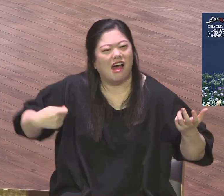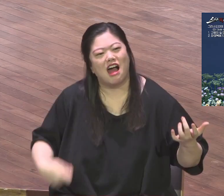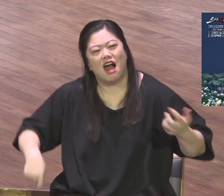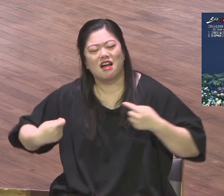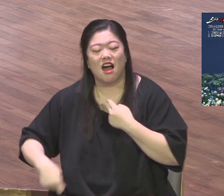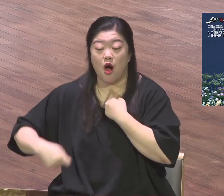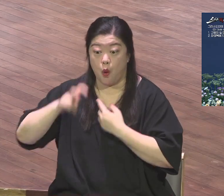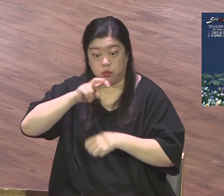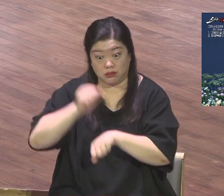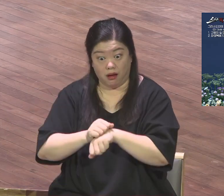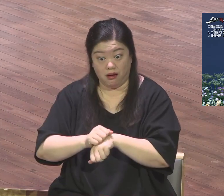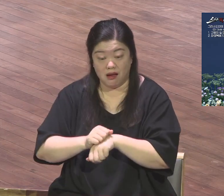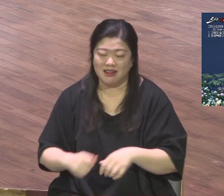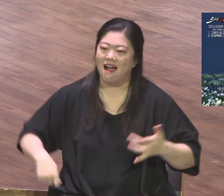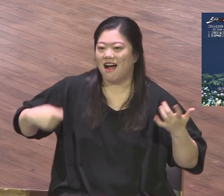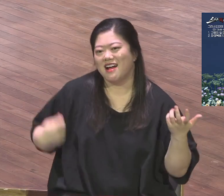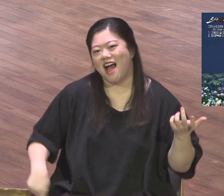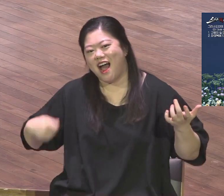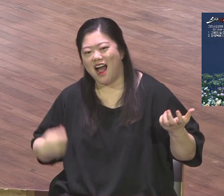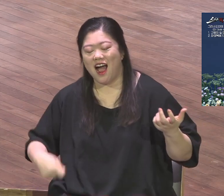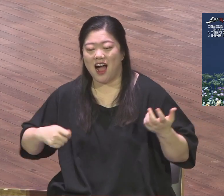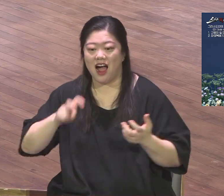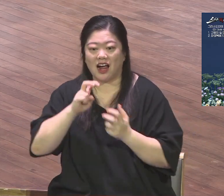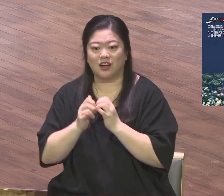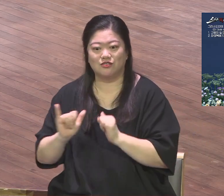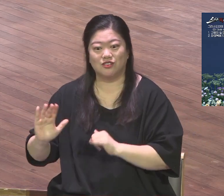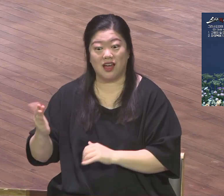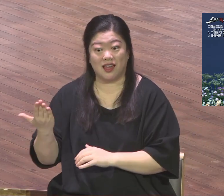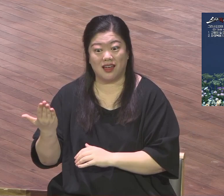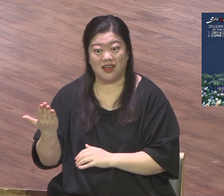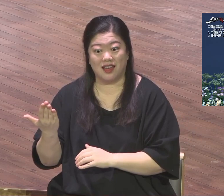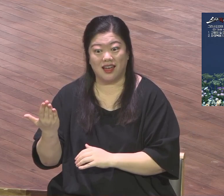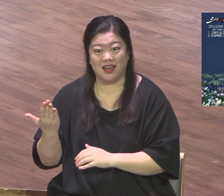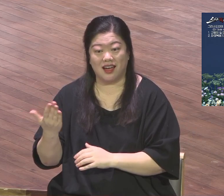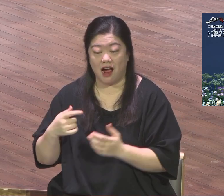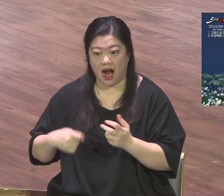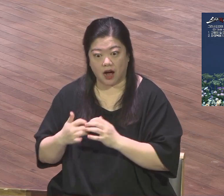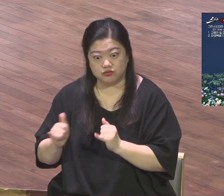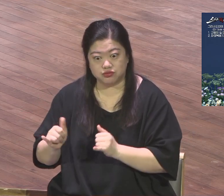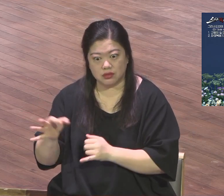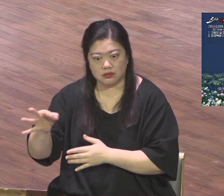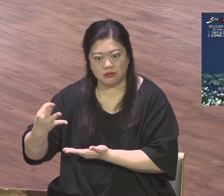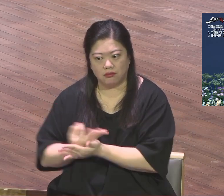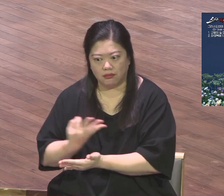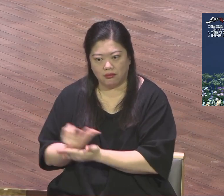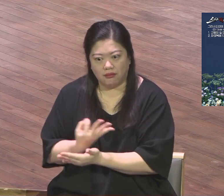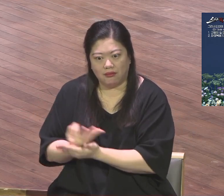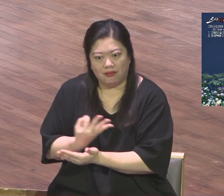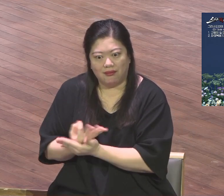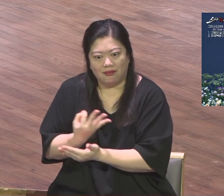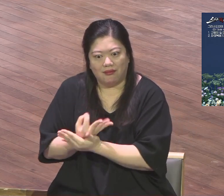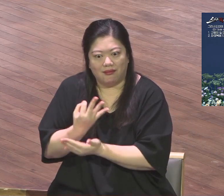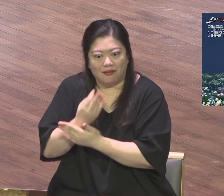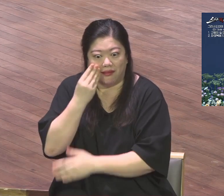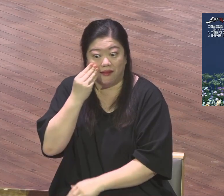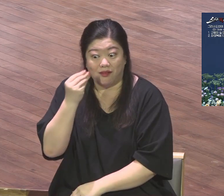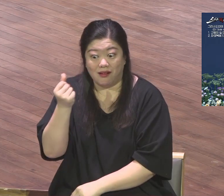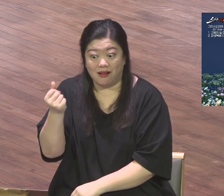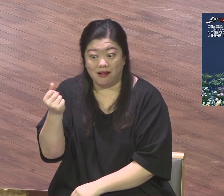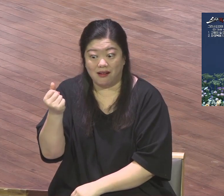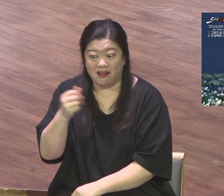가수가 된 거예요. 그래가지고 그 취업을 했는데 아니 노래가 날개 덧친 듯이 막 팔리고 불려가고